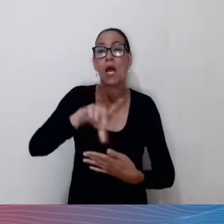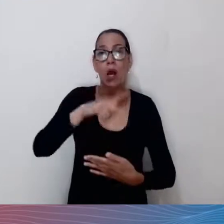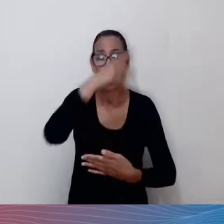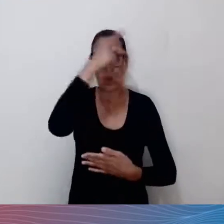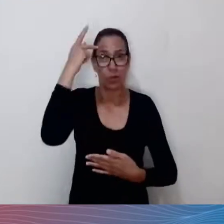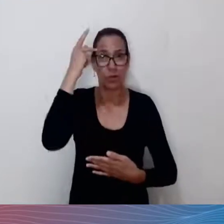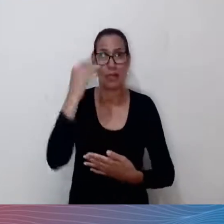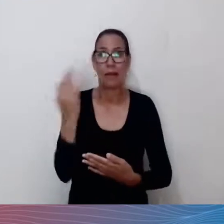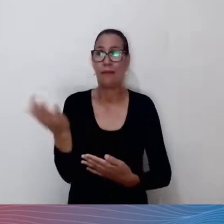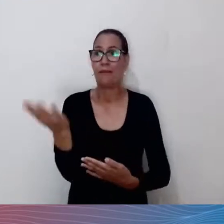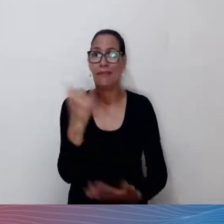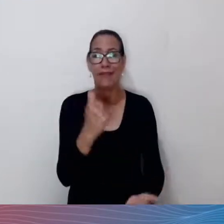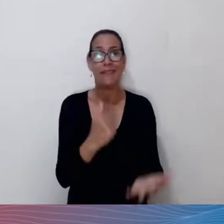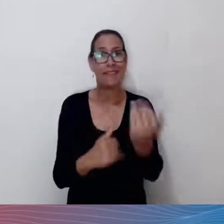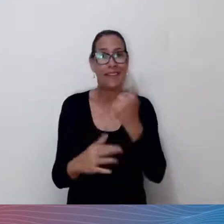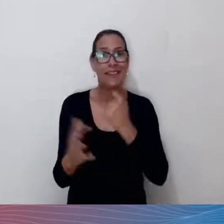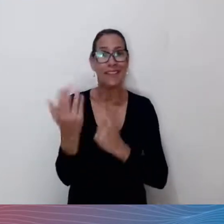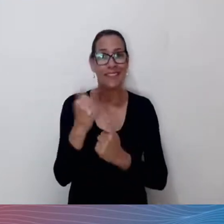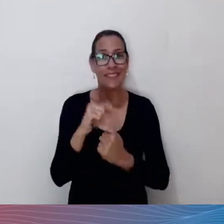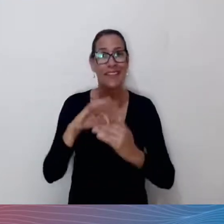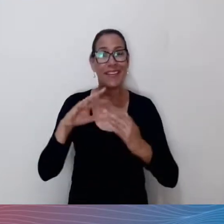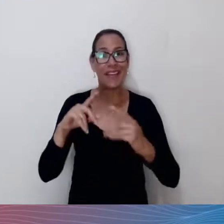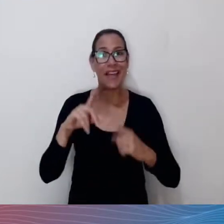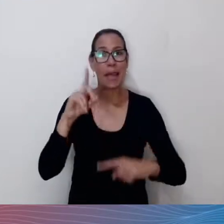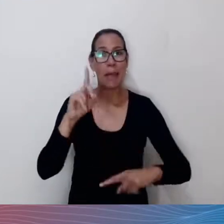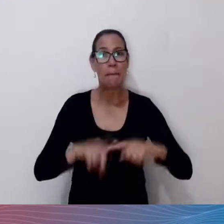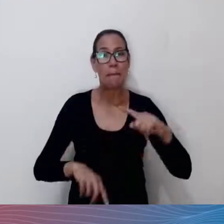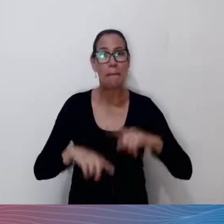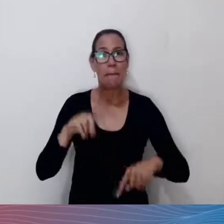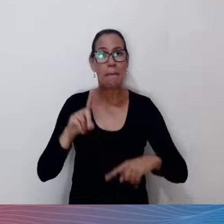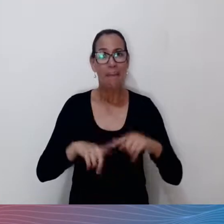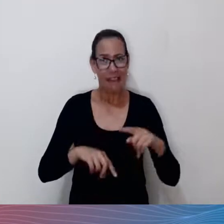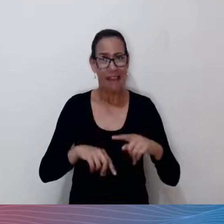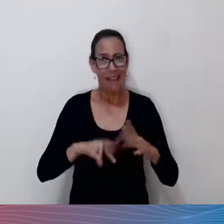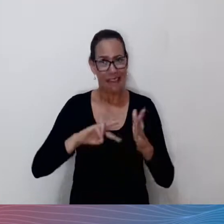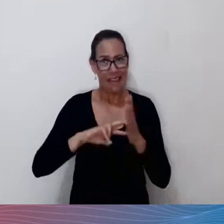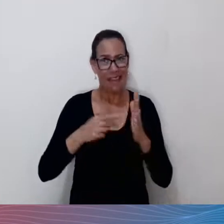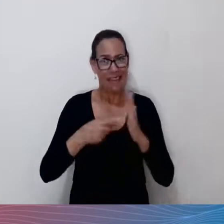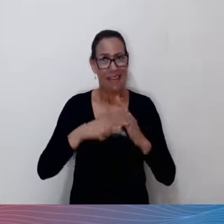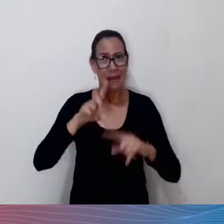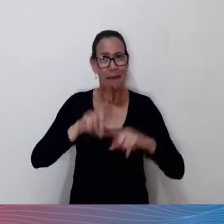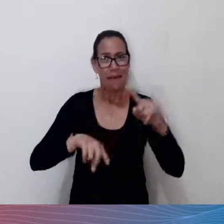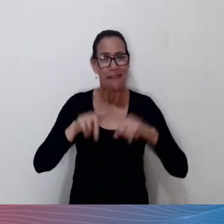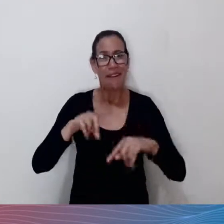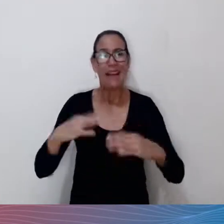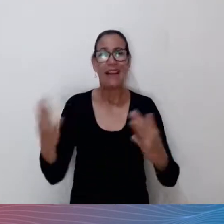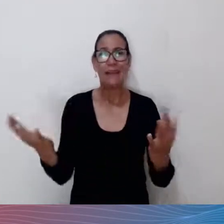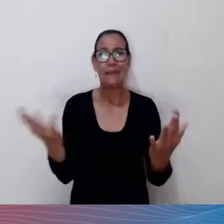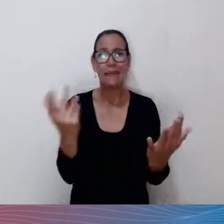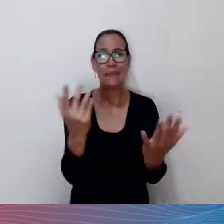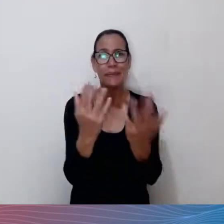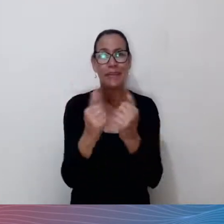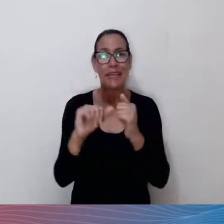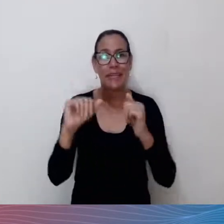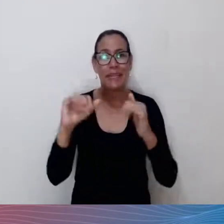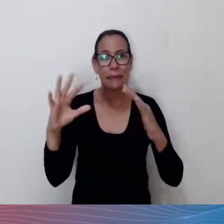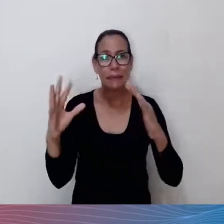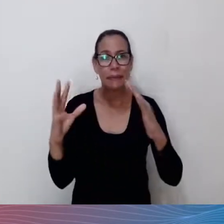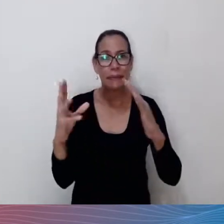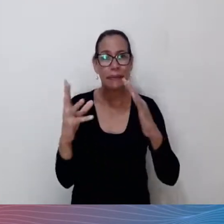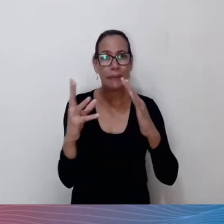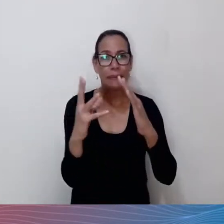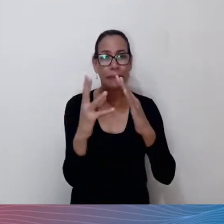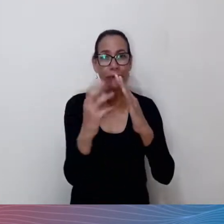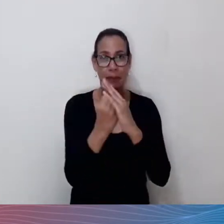e todas essas pessoas, irmãos, estarão edificadas conosco. Irmãos, melhor ainda, eu tenho esperança, irmão,